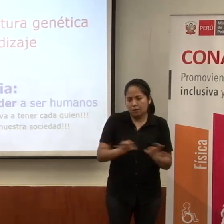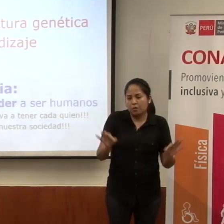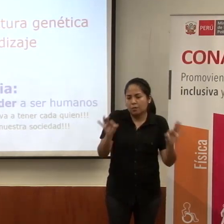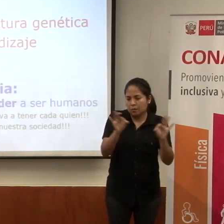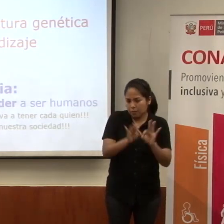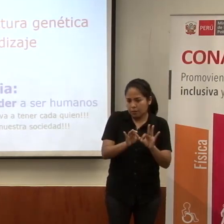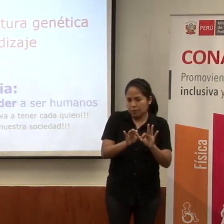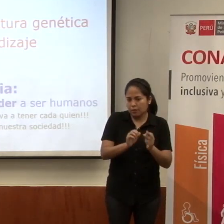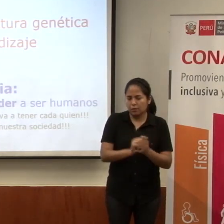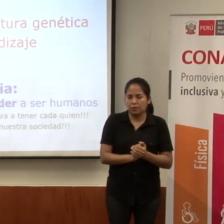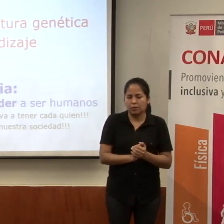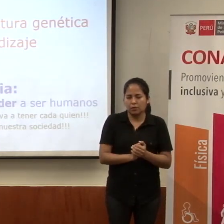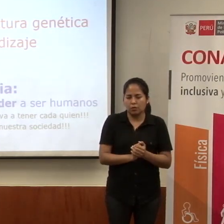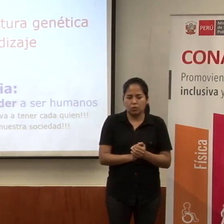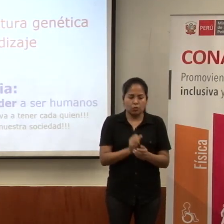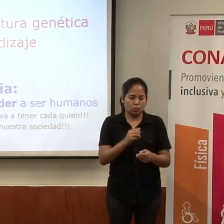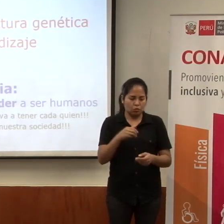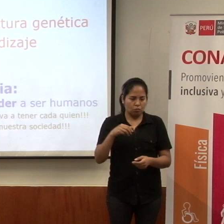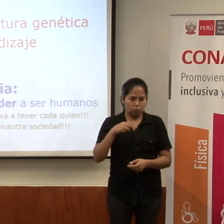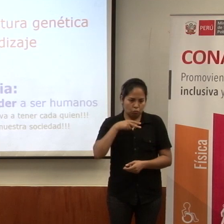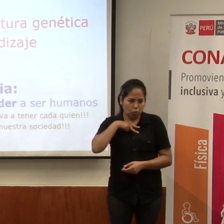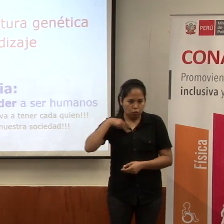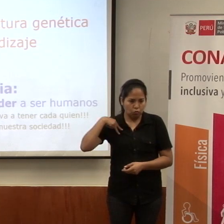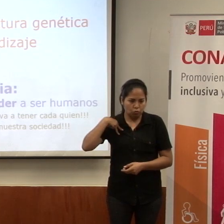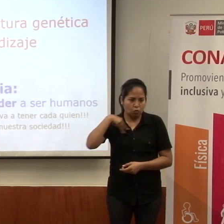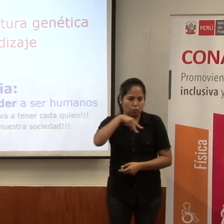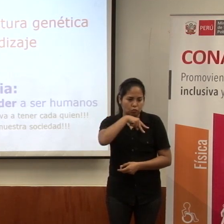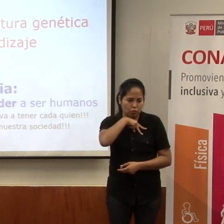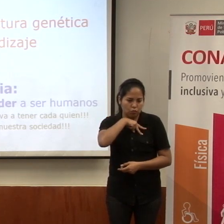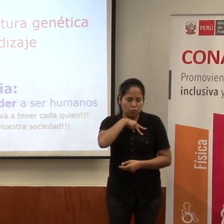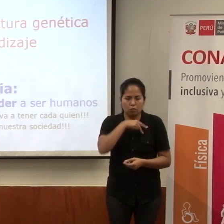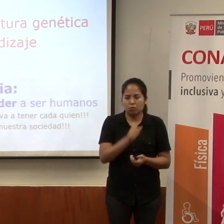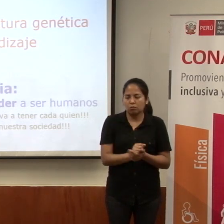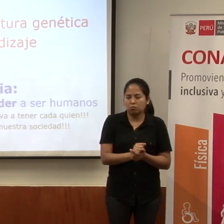en creadores de cultura, en